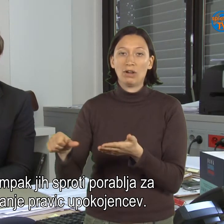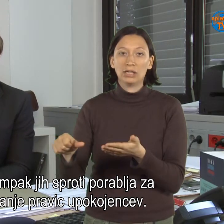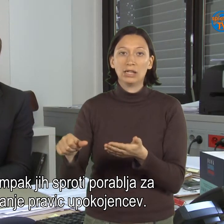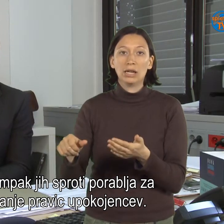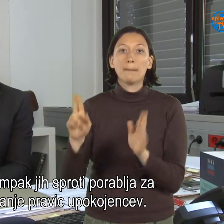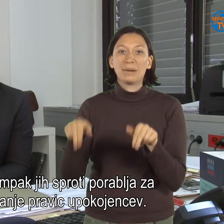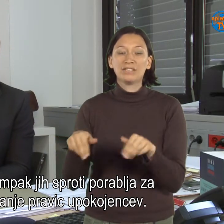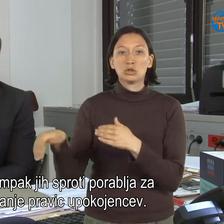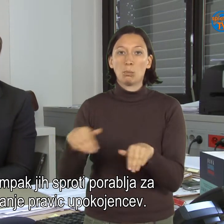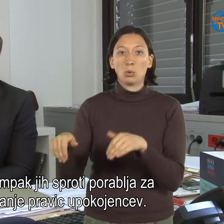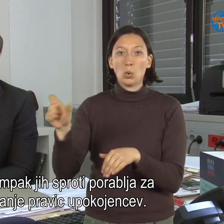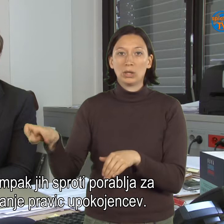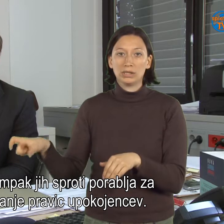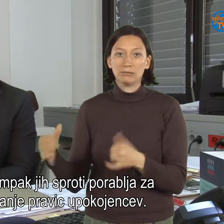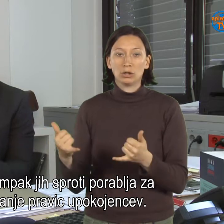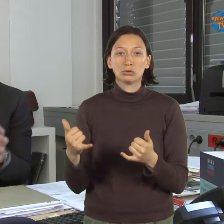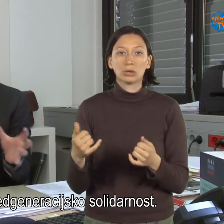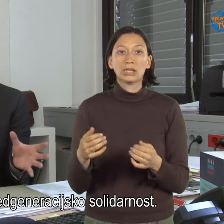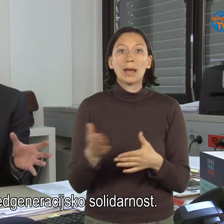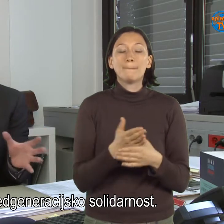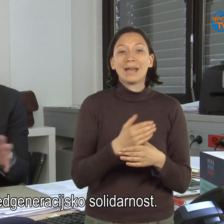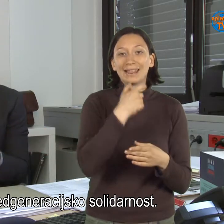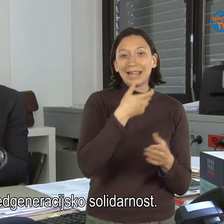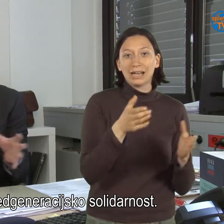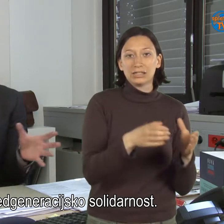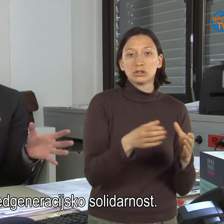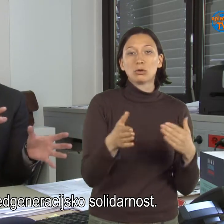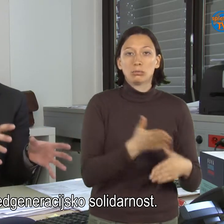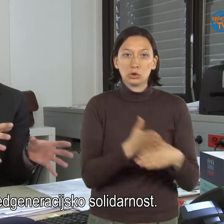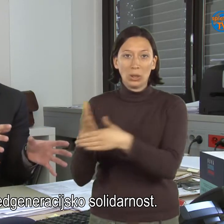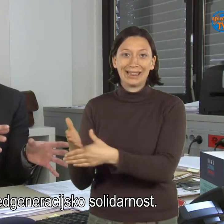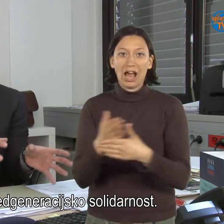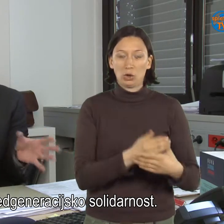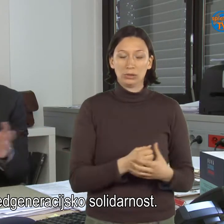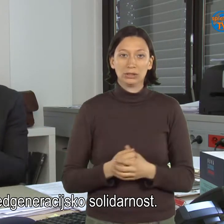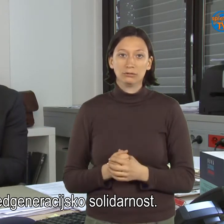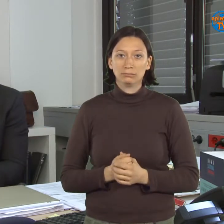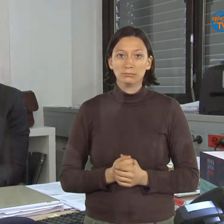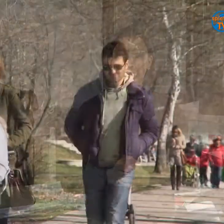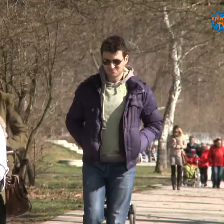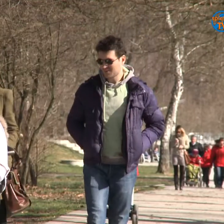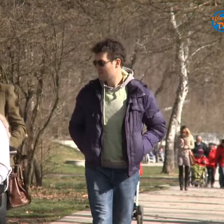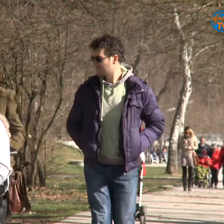pravic upokojencem trenutnim. Se pravi, gre za medgeneracijsko solidarnost.